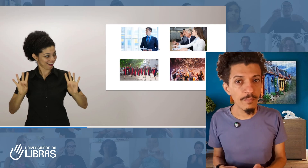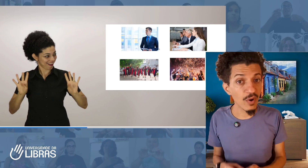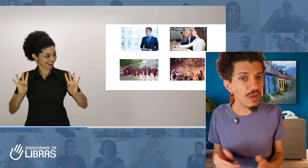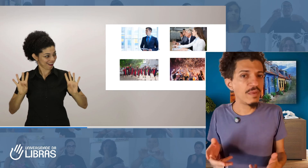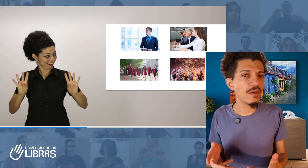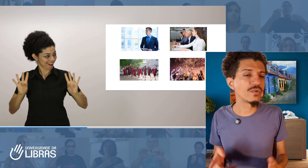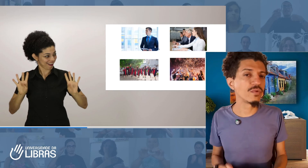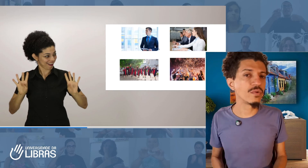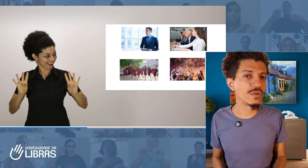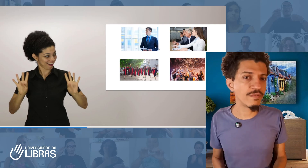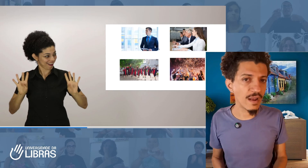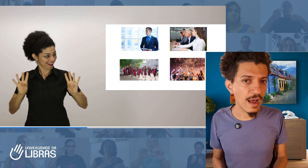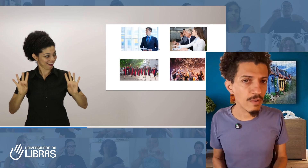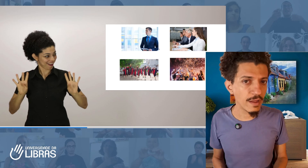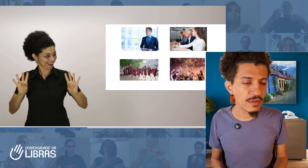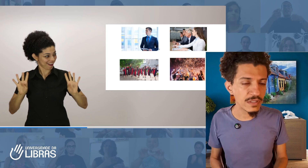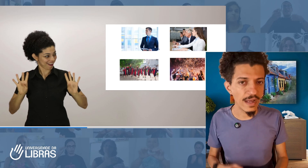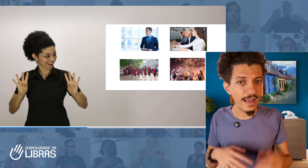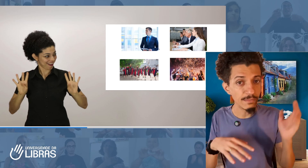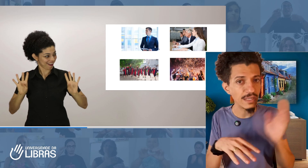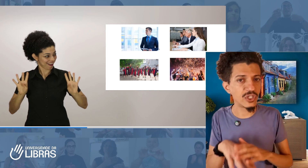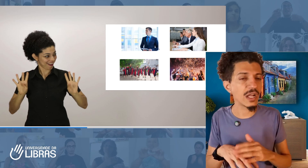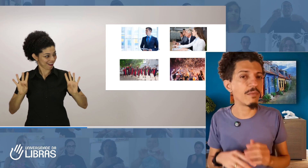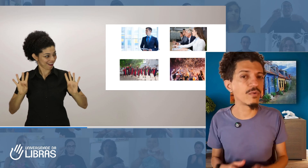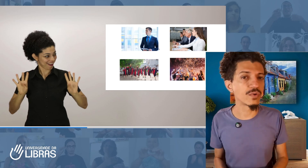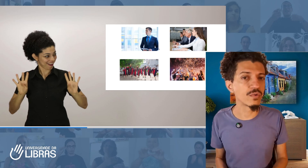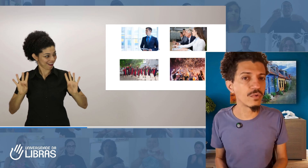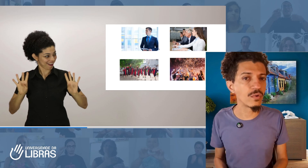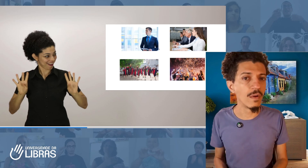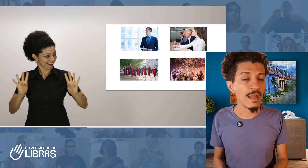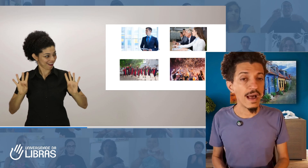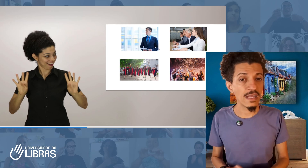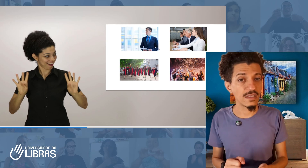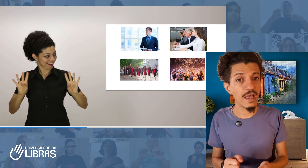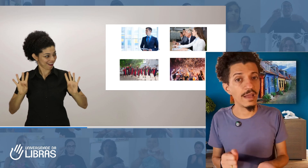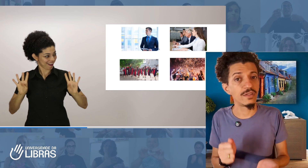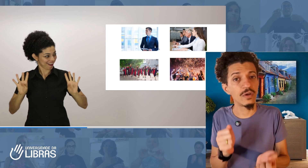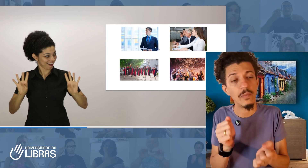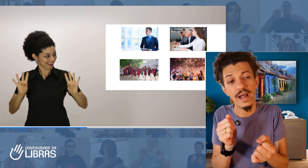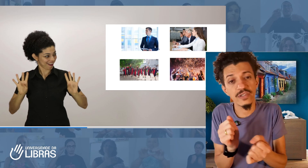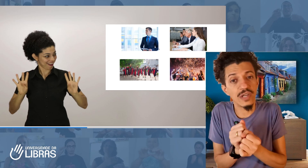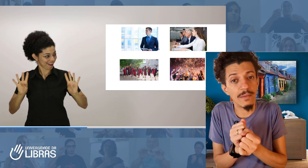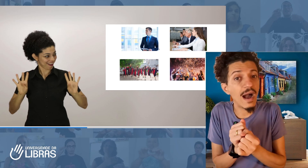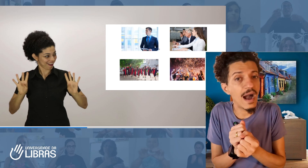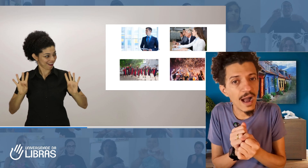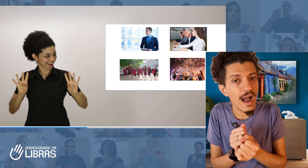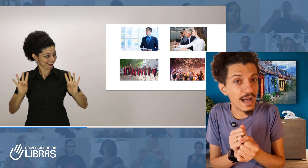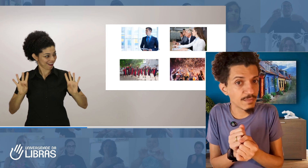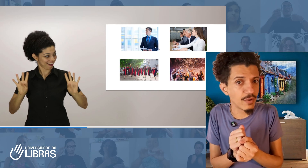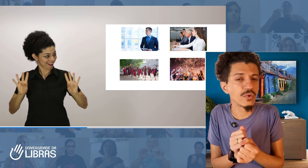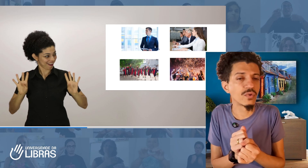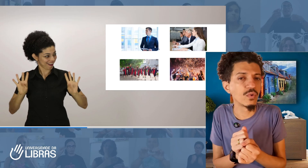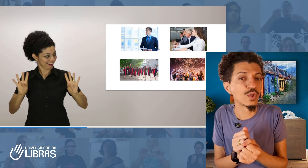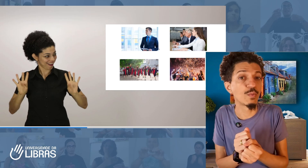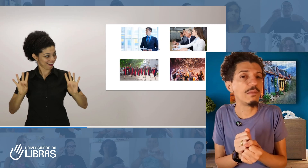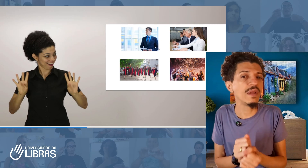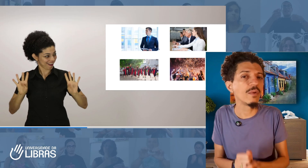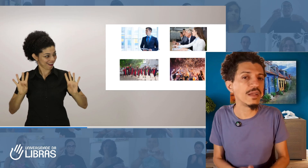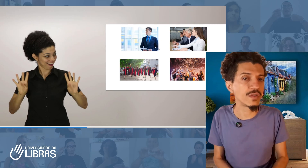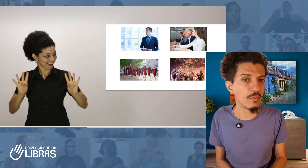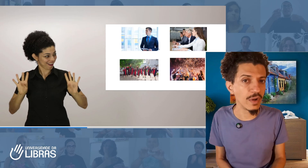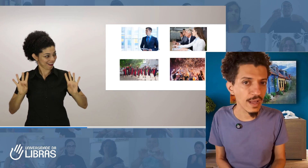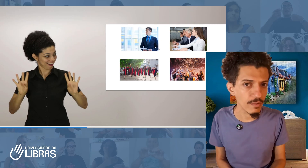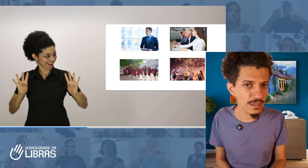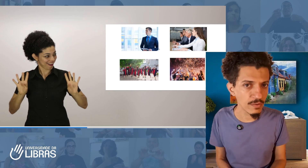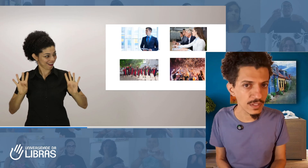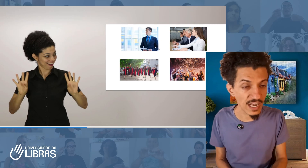que proibiam os surdos de falar com a língua de sinais, batia na mão do surdo, tinham práticas de amarrar as mãos dos surdos, proibindo ele de